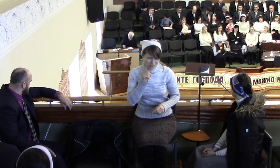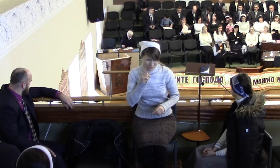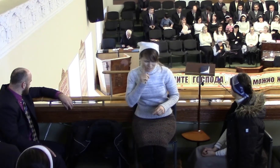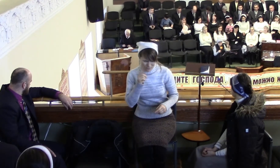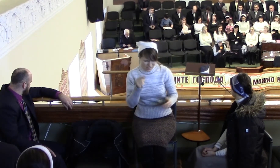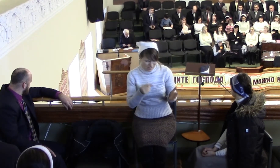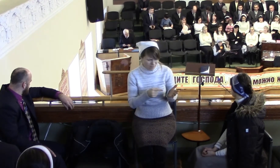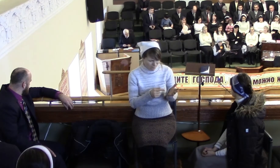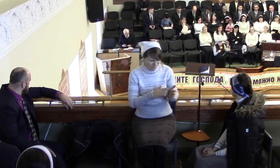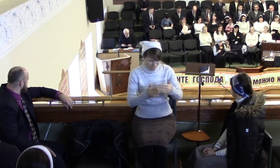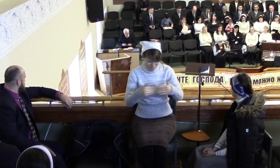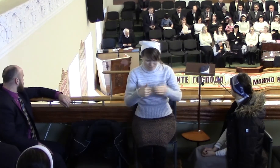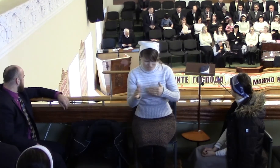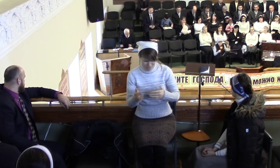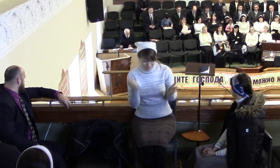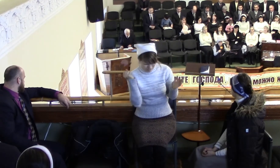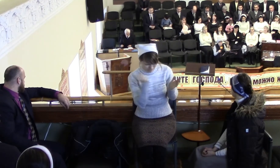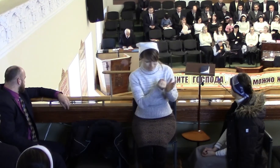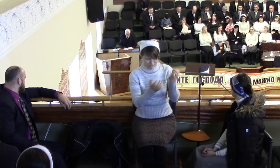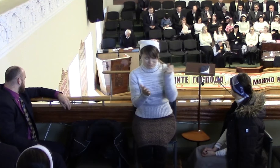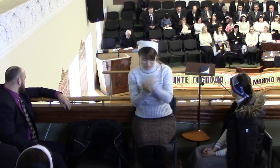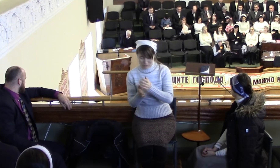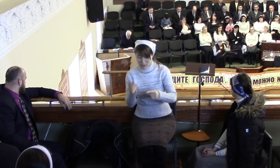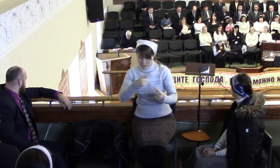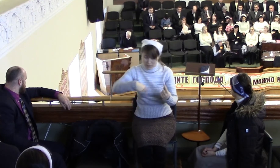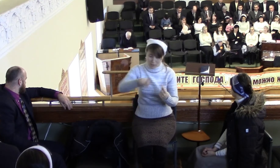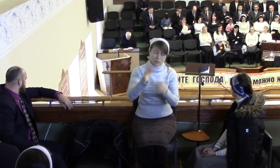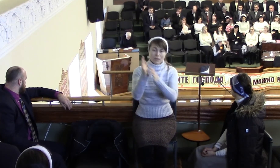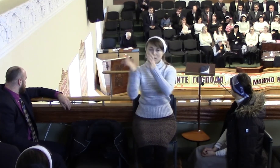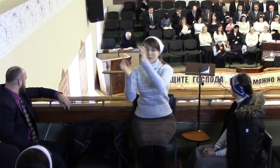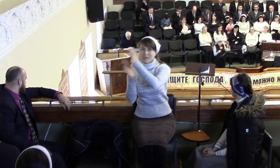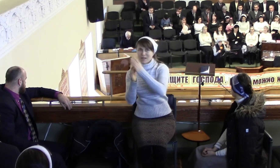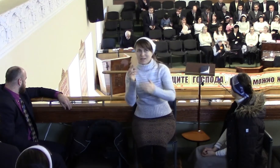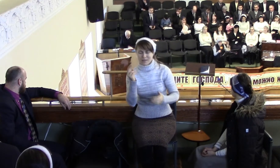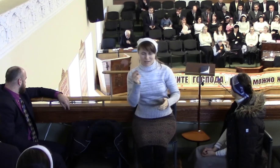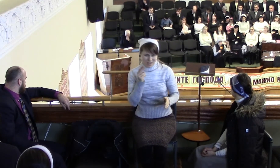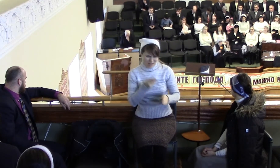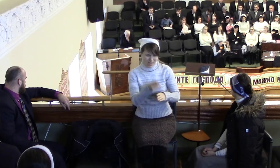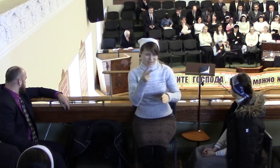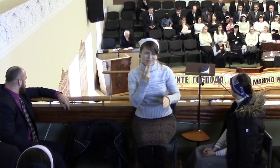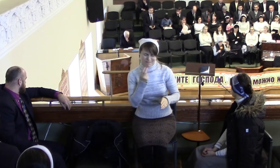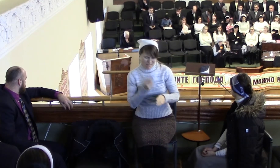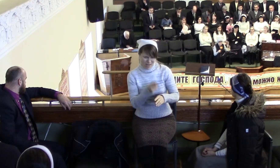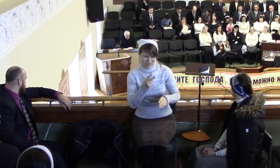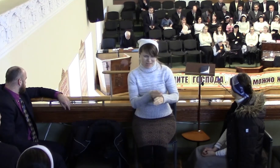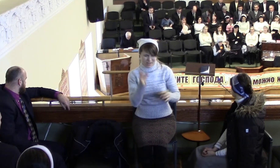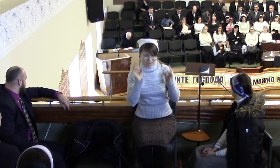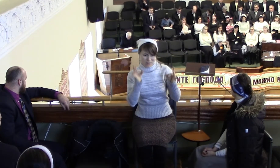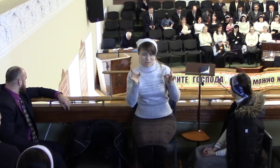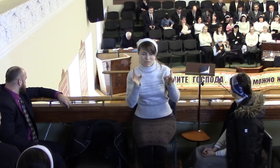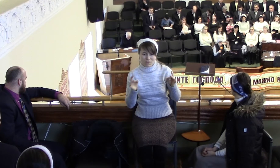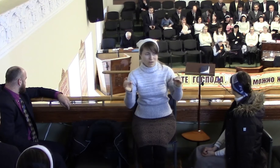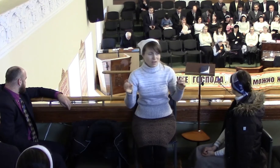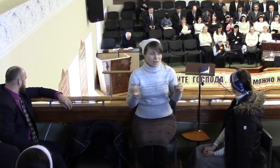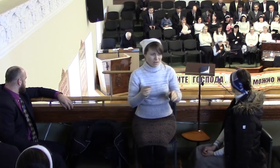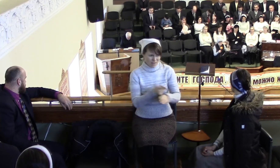руки. Вокруг креста насмешек злобных звуки. Пылают смрадных факелов